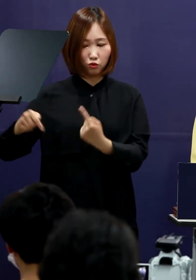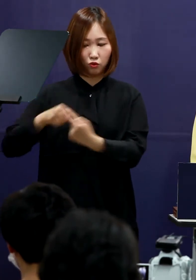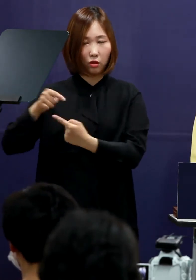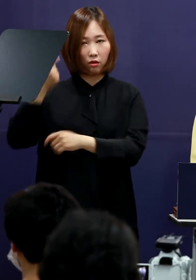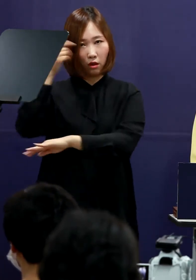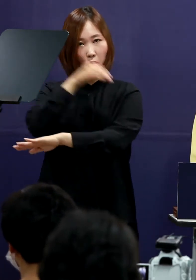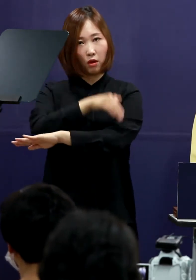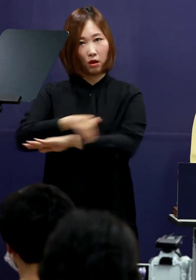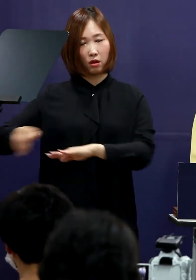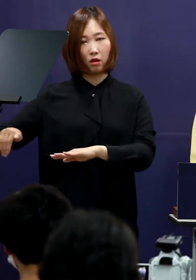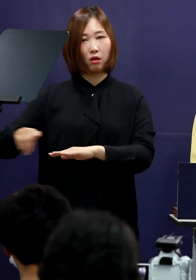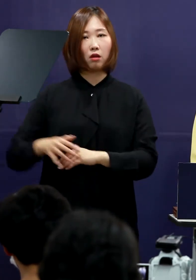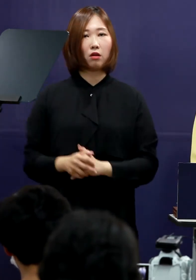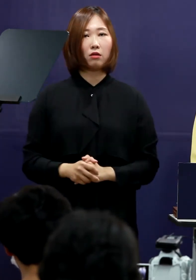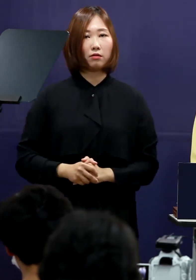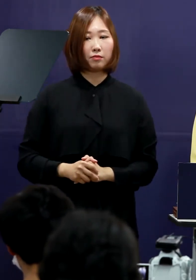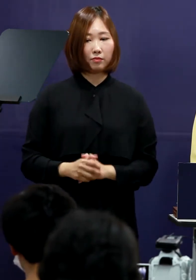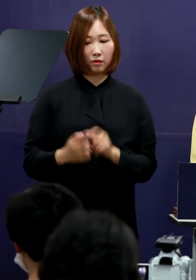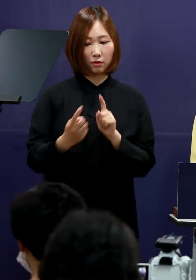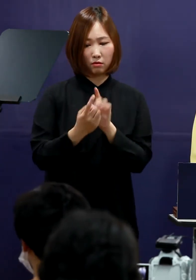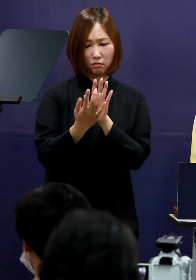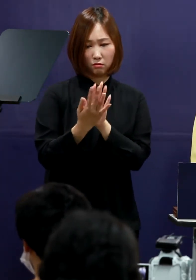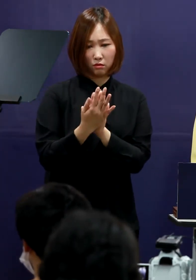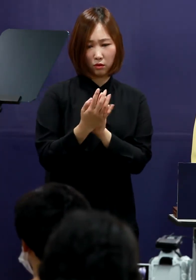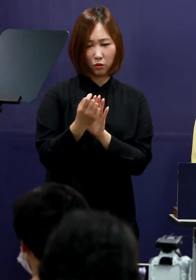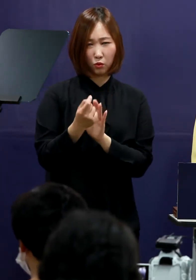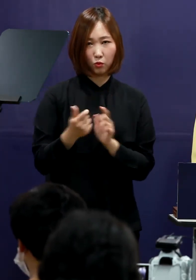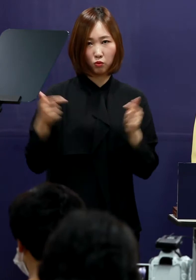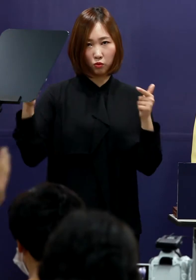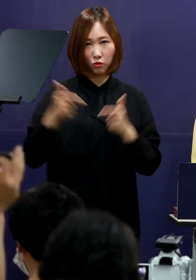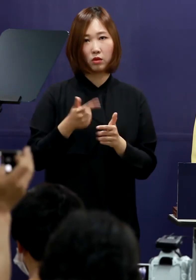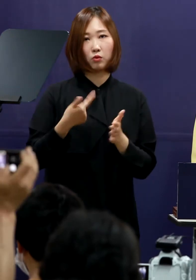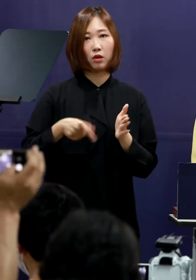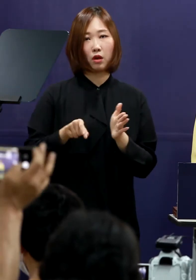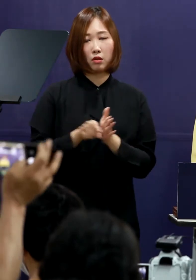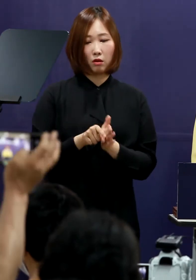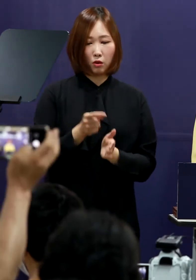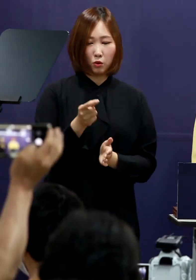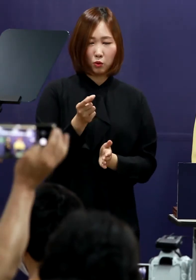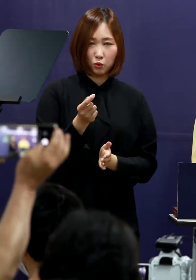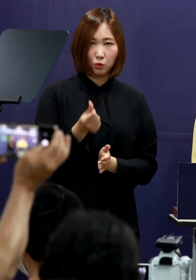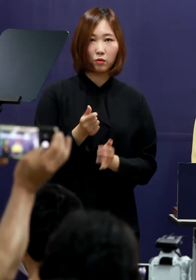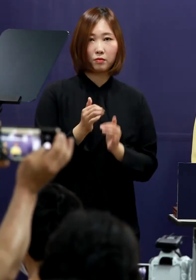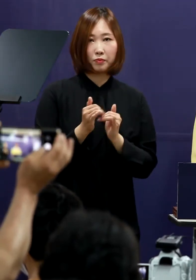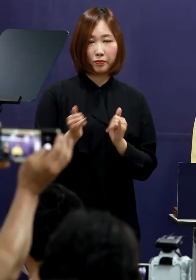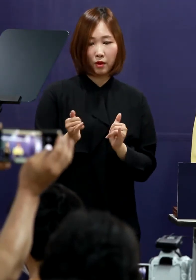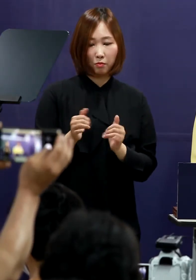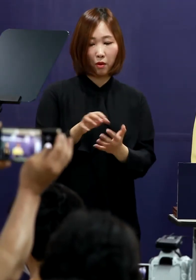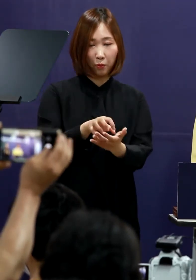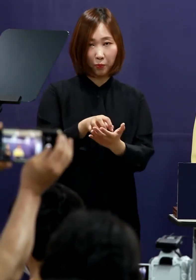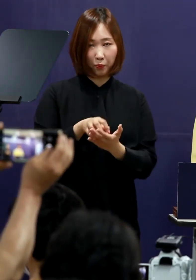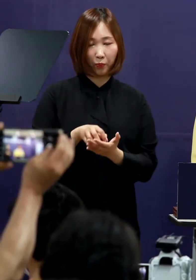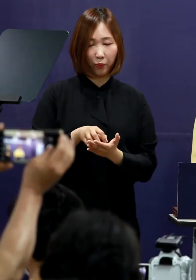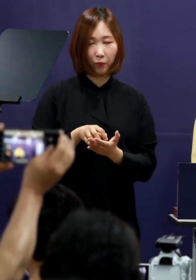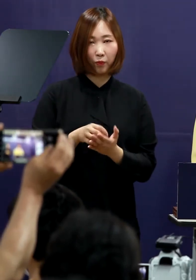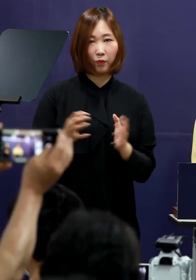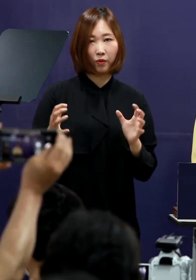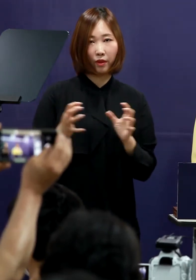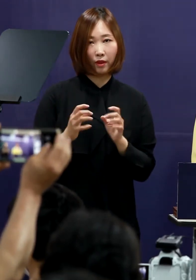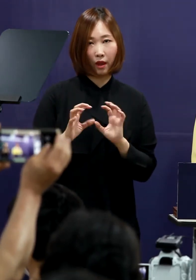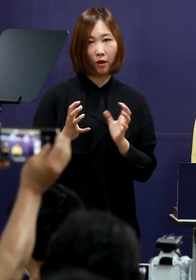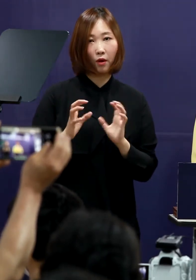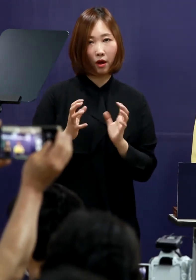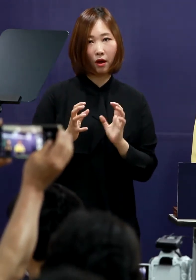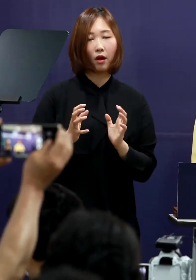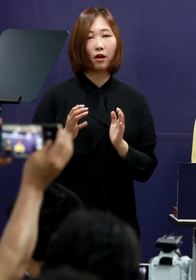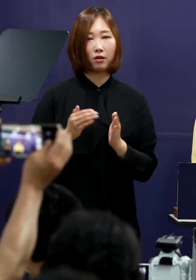운영하고자 합니다. 대면 접촉을 최소화하기 위해서 소규모 그룹 형식으로 진행을 하고